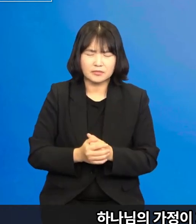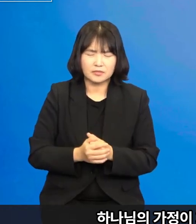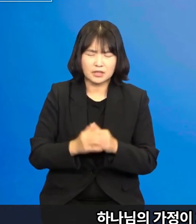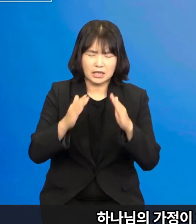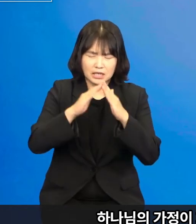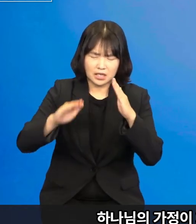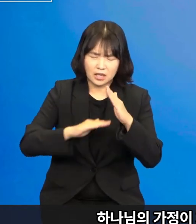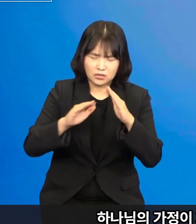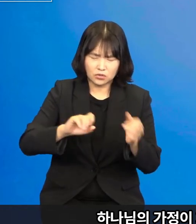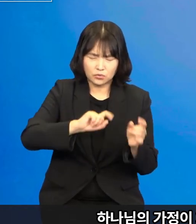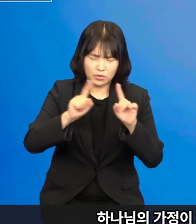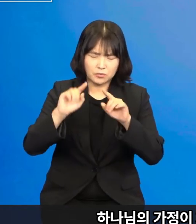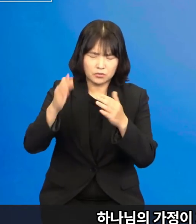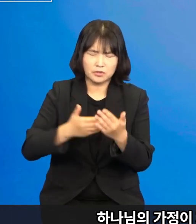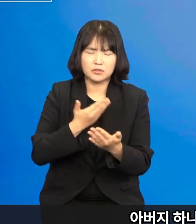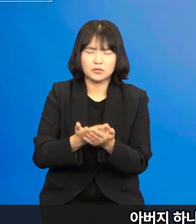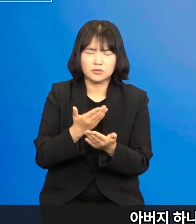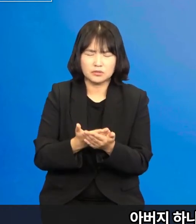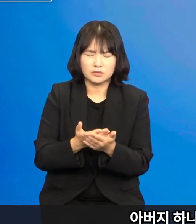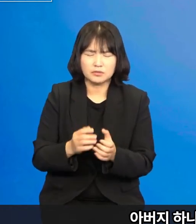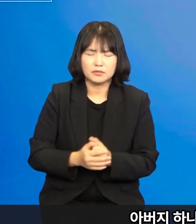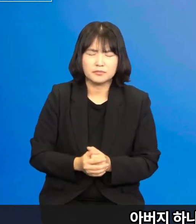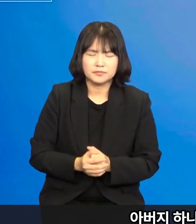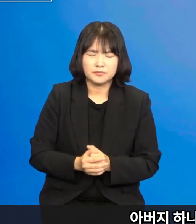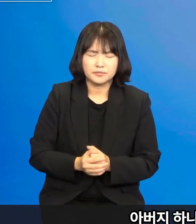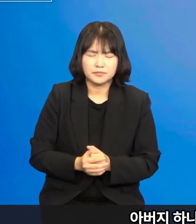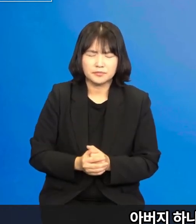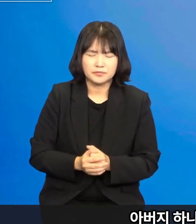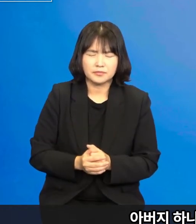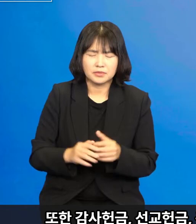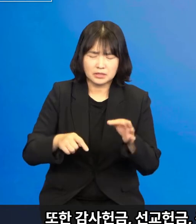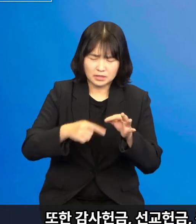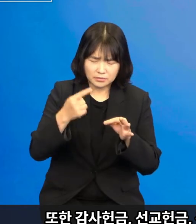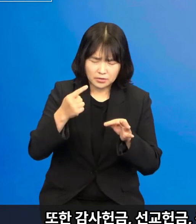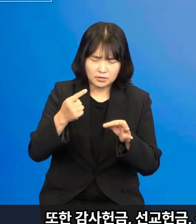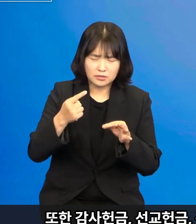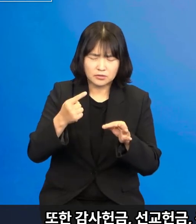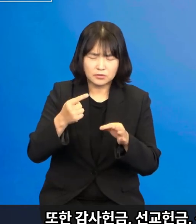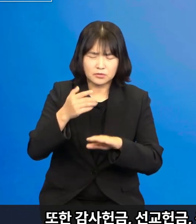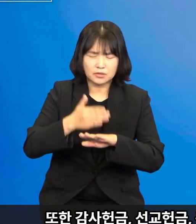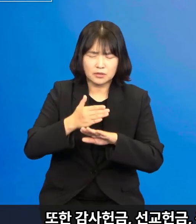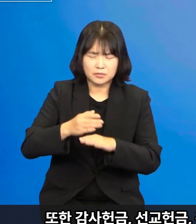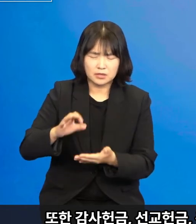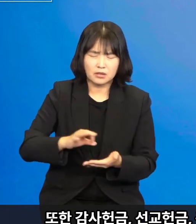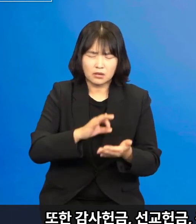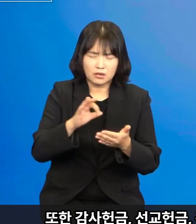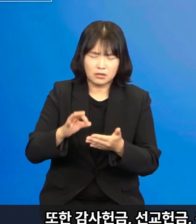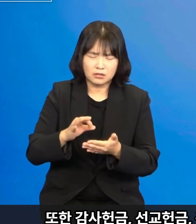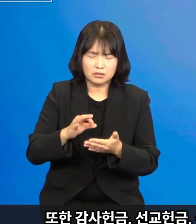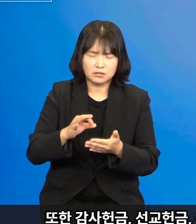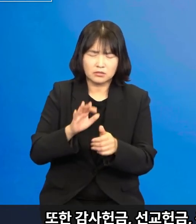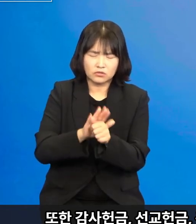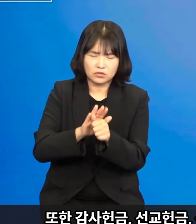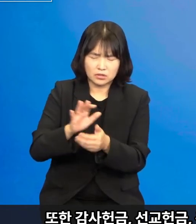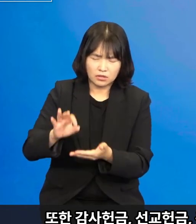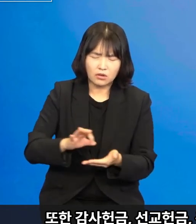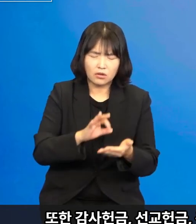회복되게 하여 주시옵소서. 아버지 하나님, 이 시간 11조로 또한 감사헌금, 성경금, 구제헌금으로